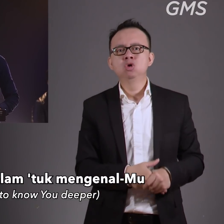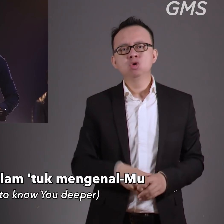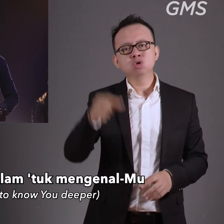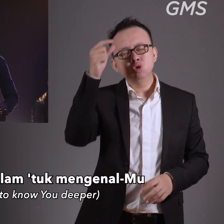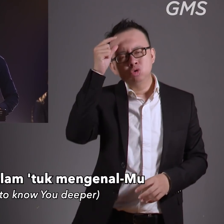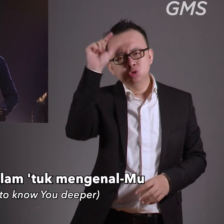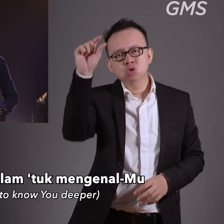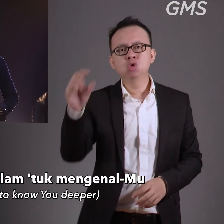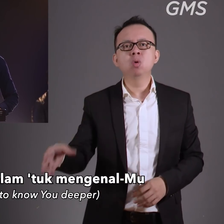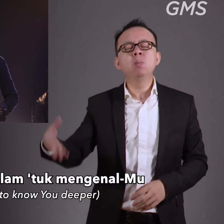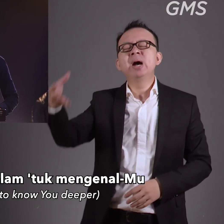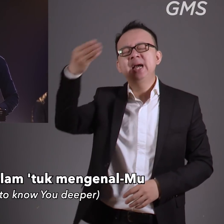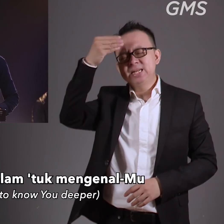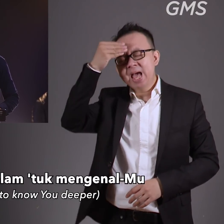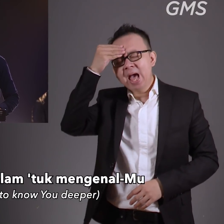untuk